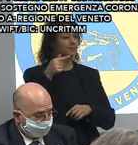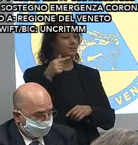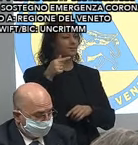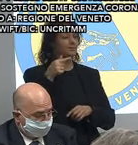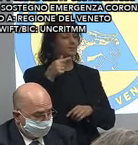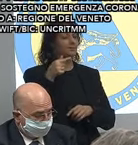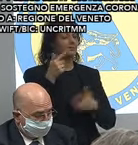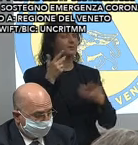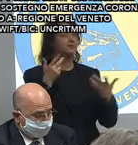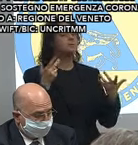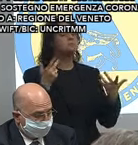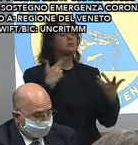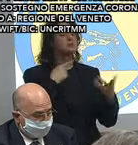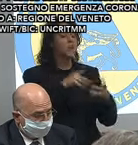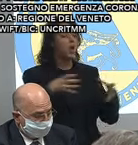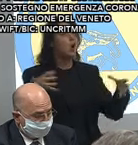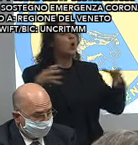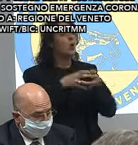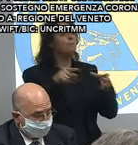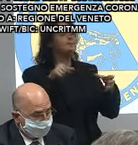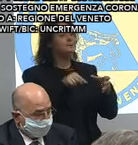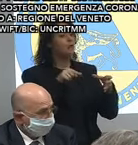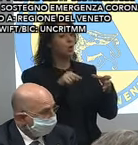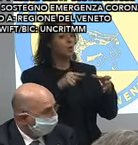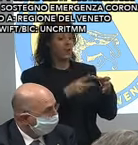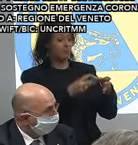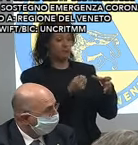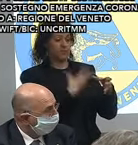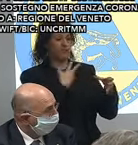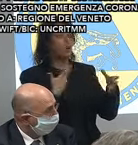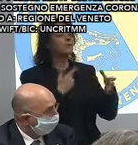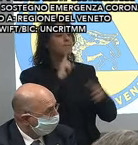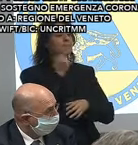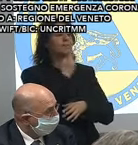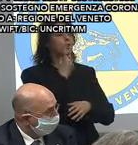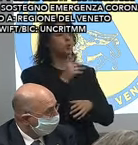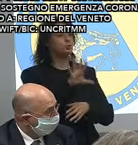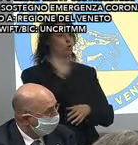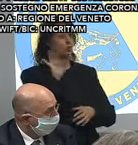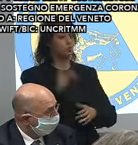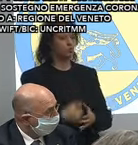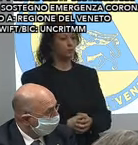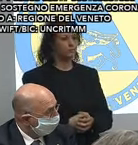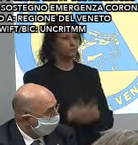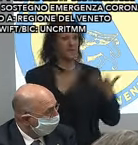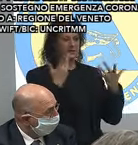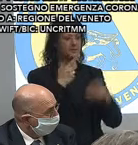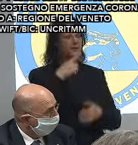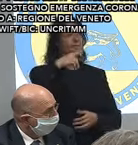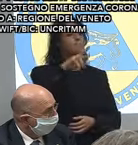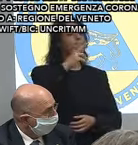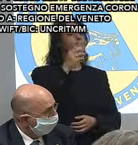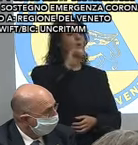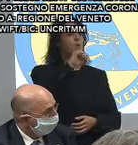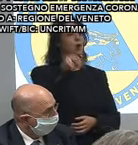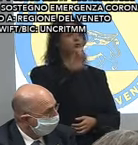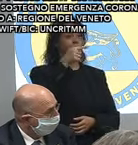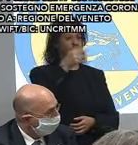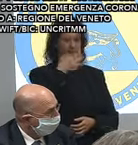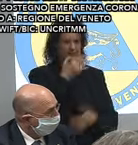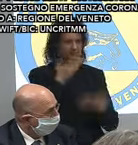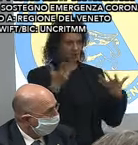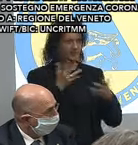l'advisor, la commissione di advisor che ci dirà qual è la migliore soluzione. Faccio un esempio: se project vuol dire 10%